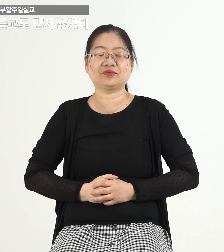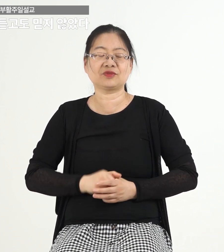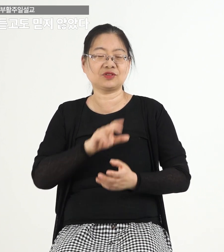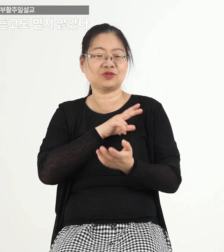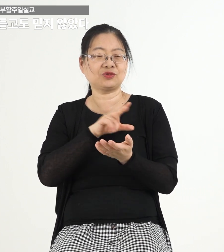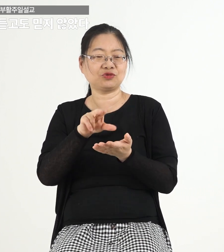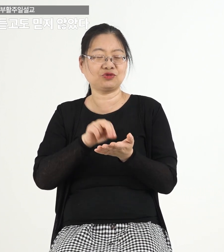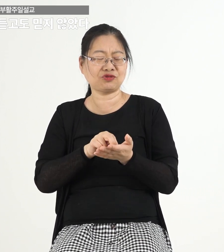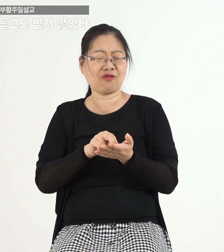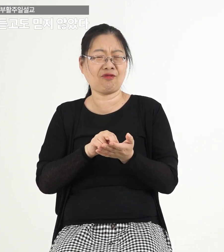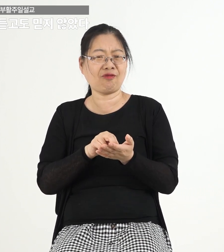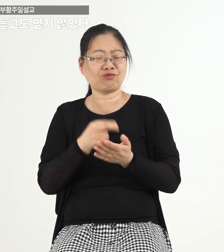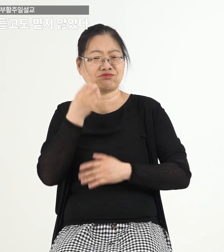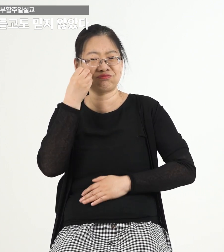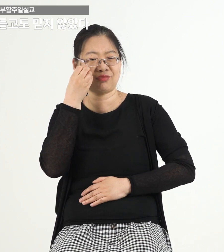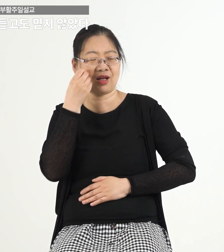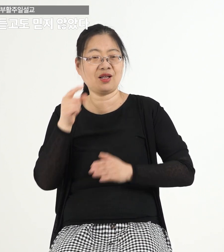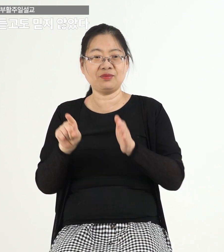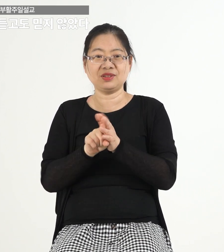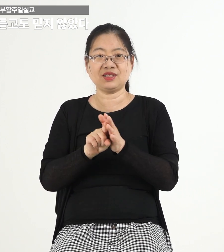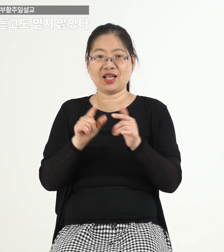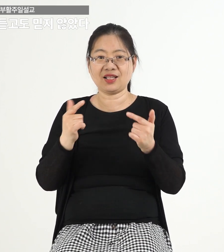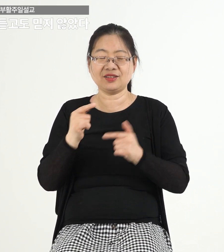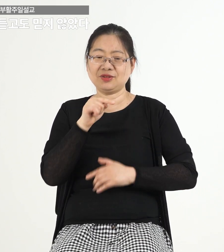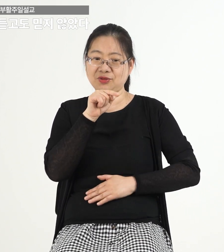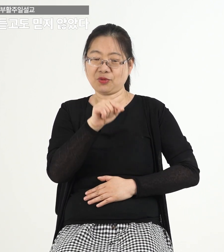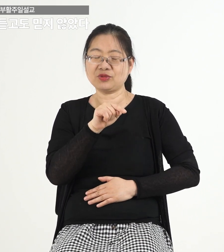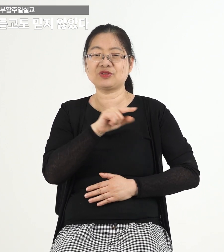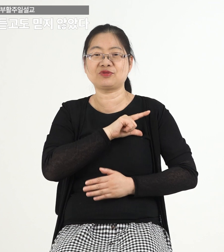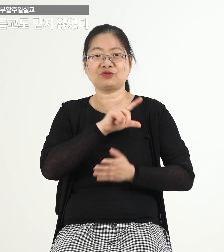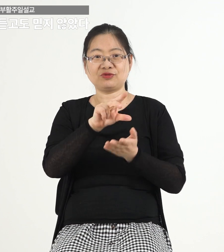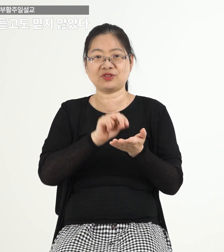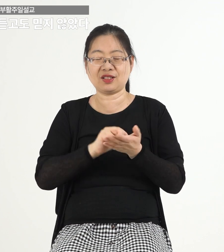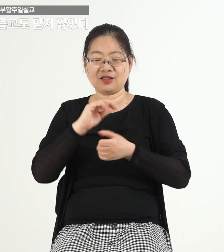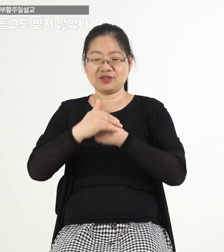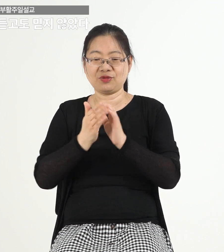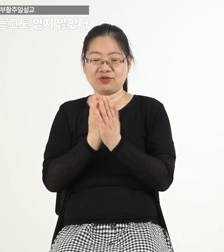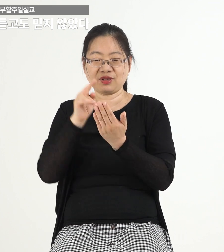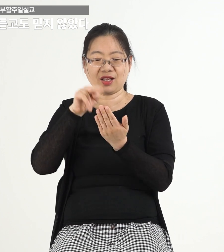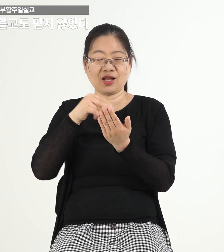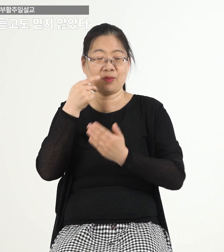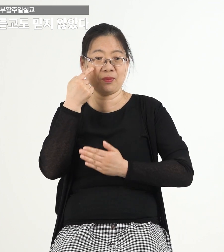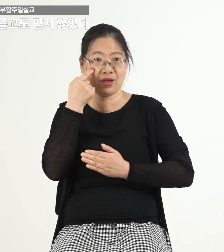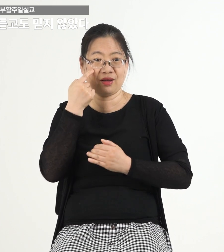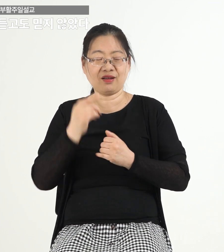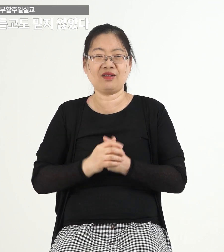주제가 웃기죠. 믿지 않는 것이 주제예요. 성경을 볼까요?